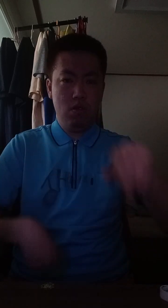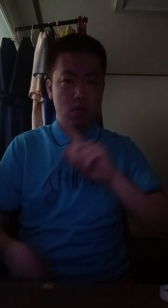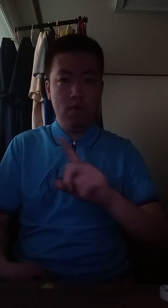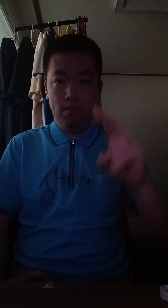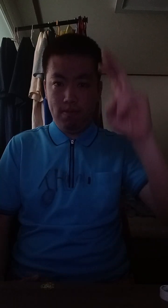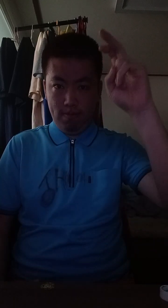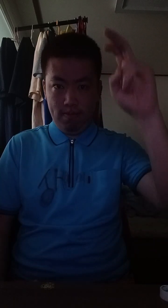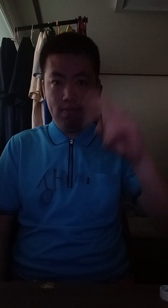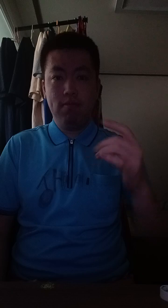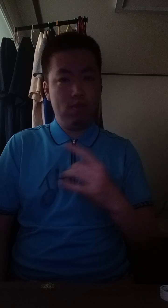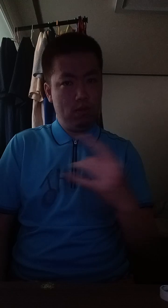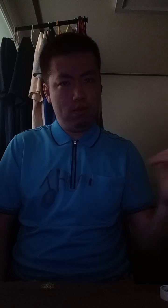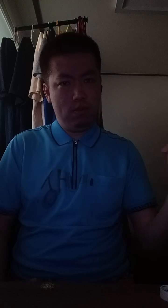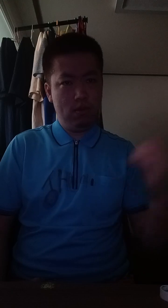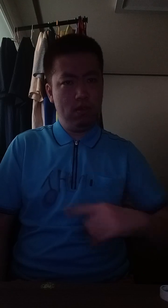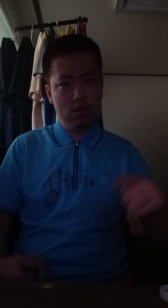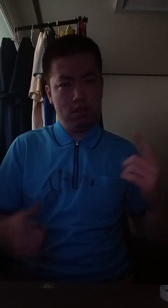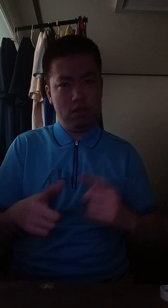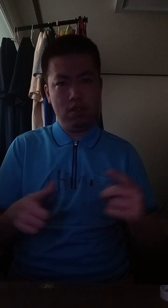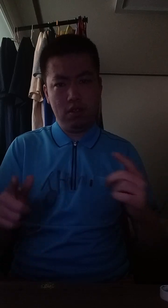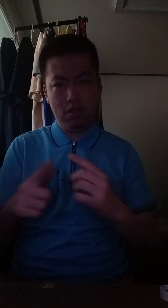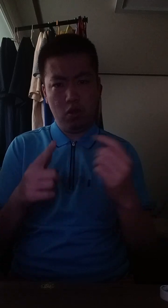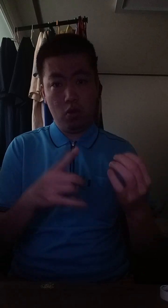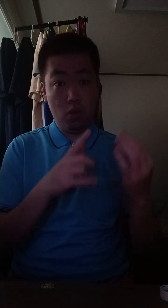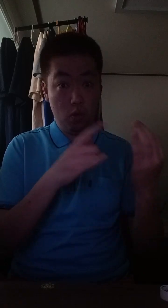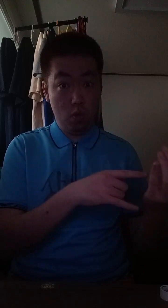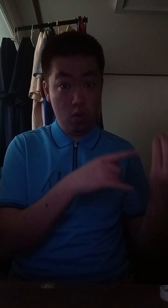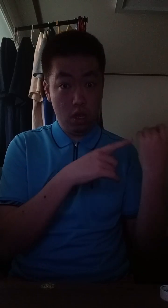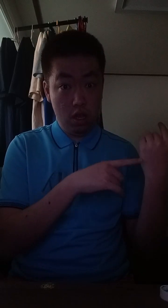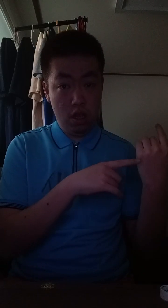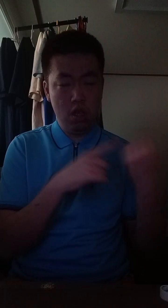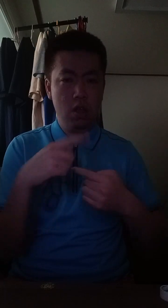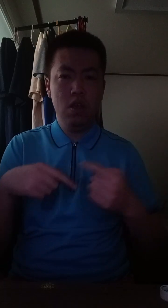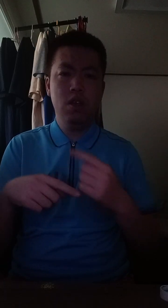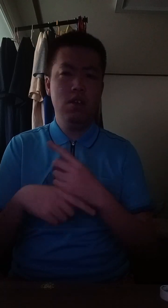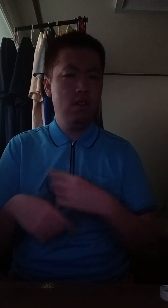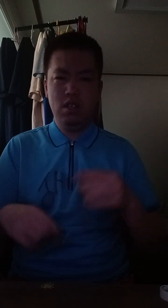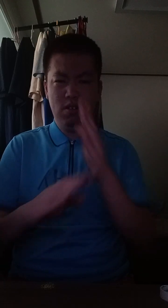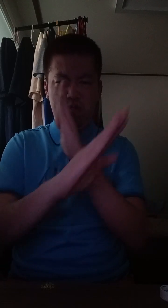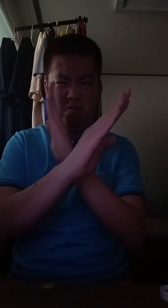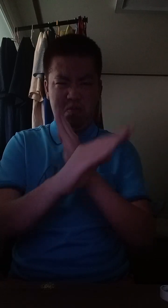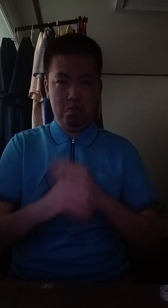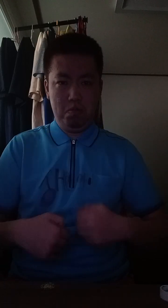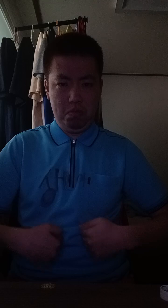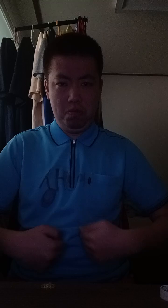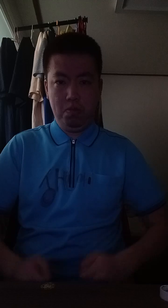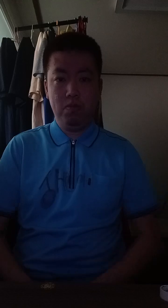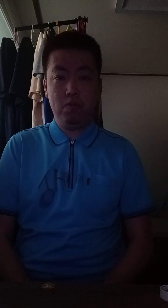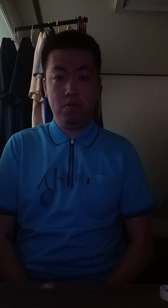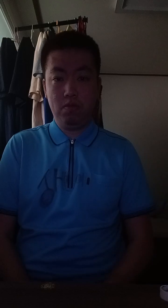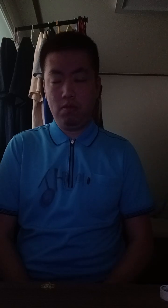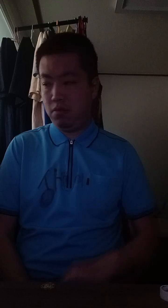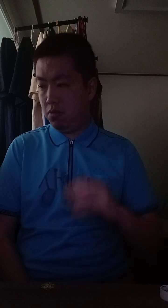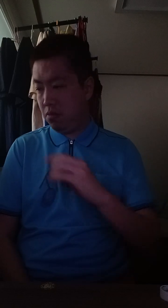있지만 대부분의 지하철 역사가 규칙 제정 이전에 완공돼 적용 대상이 아닙니다. 서울교통공사가